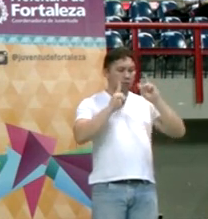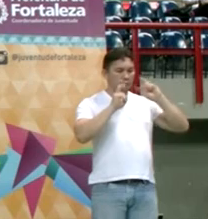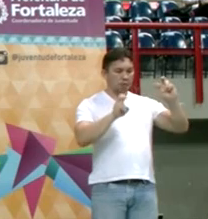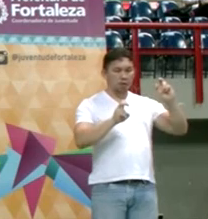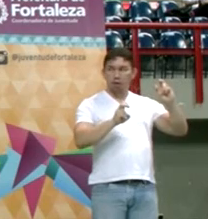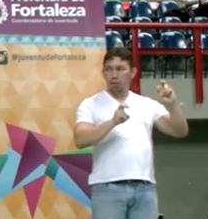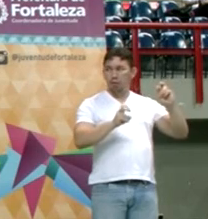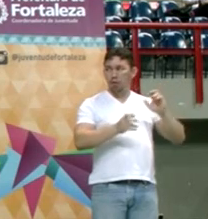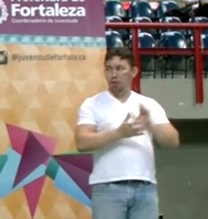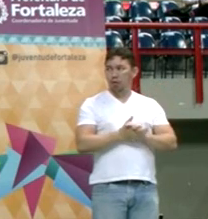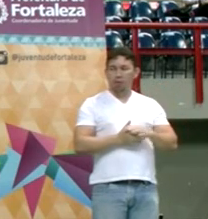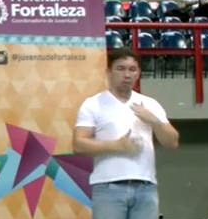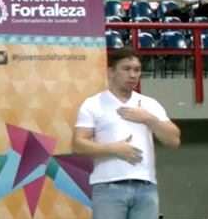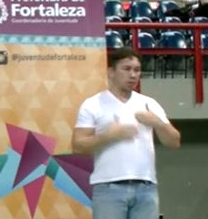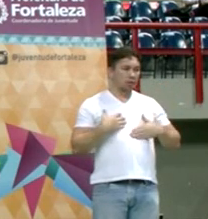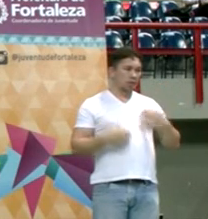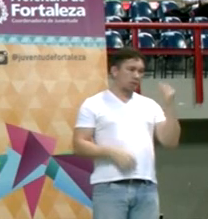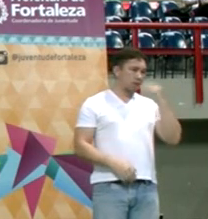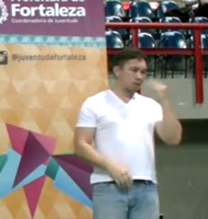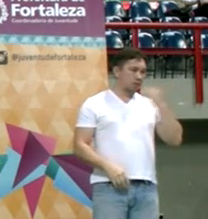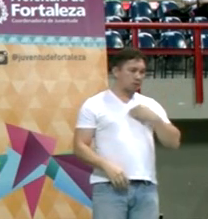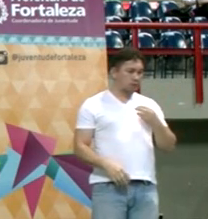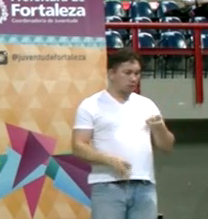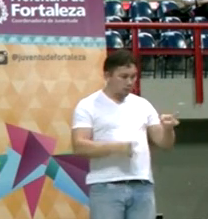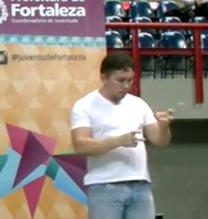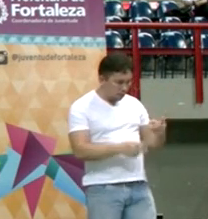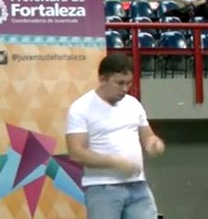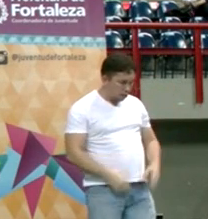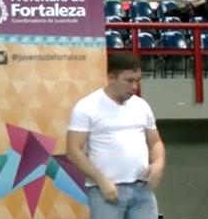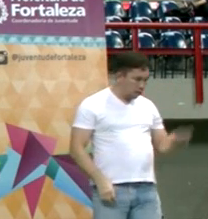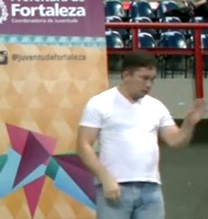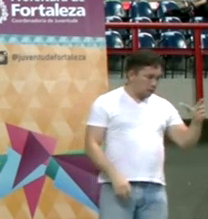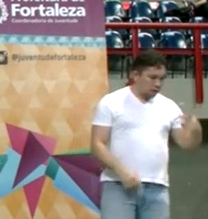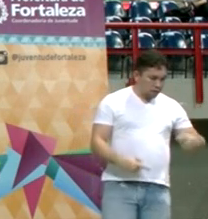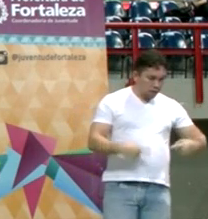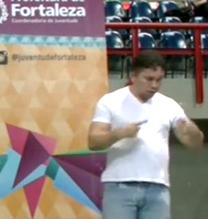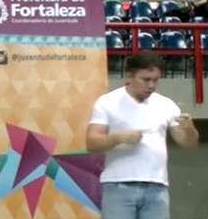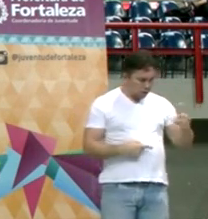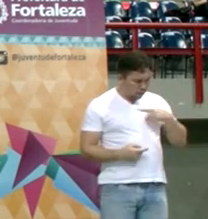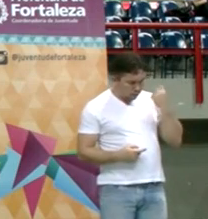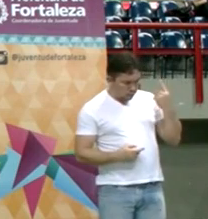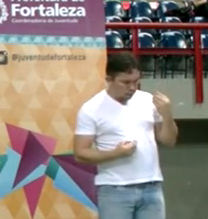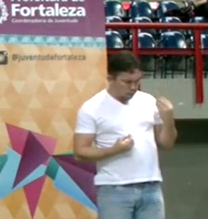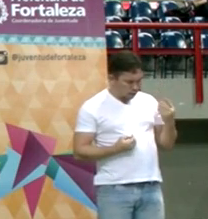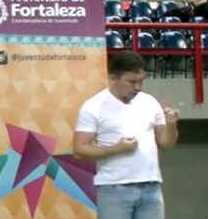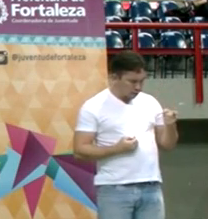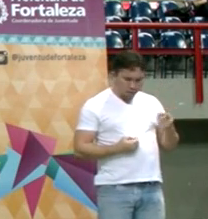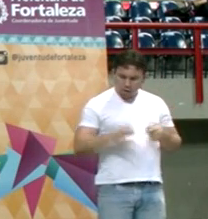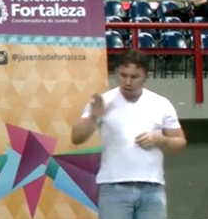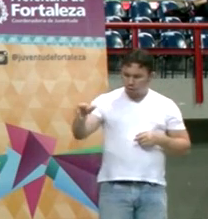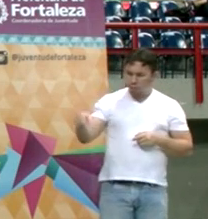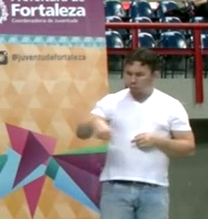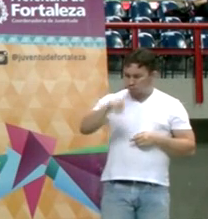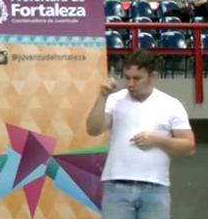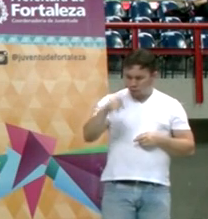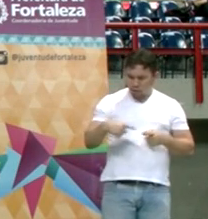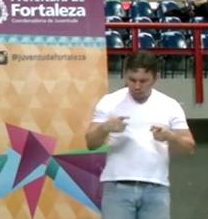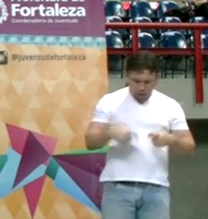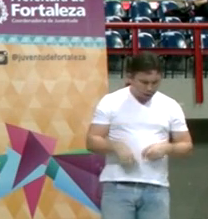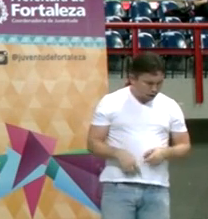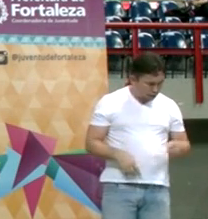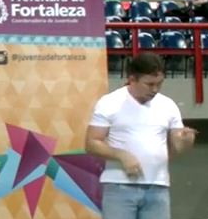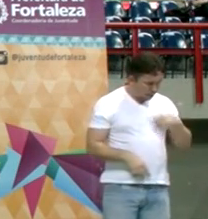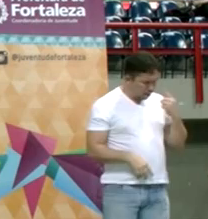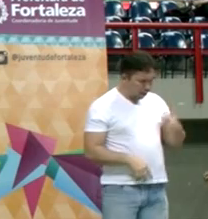que ele estava mal de saúde. Porque se alguém te pedir para ir para a guerra e estiver morrendo, o que é que você pensa? Eu mesmo não, vai